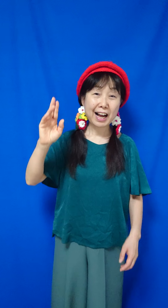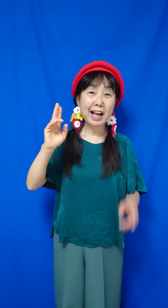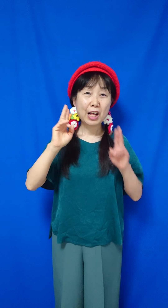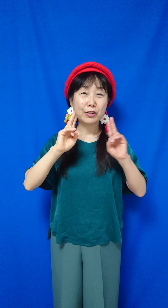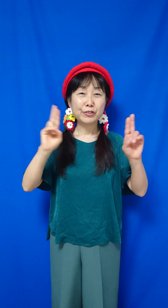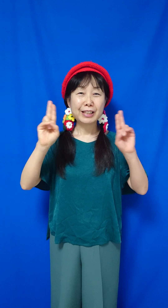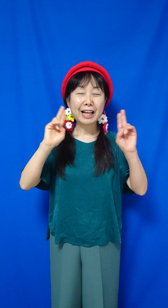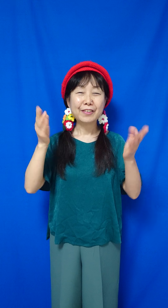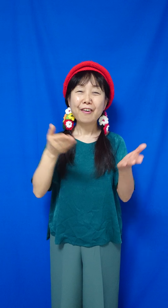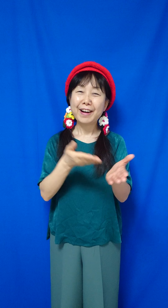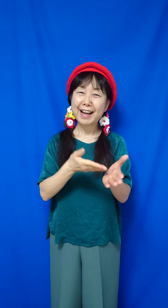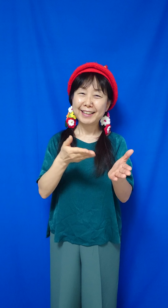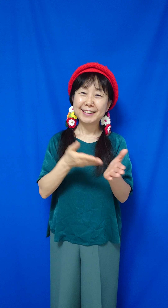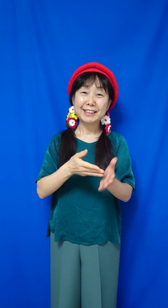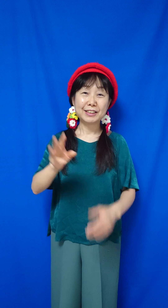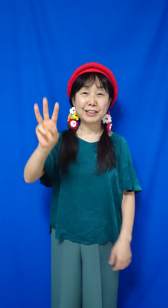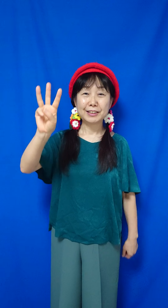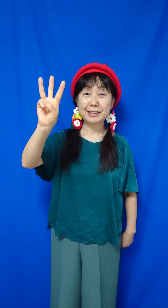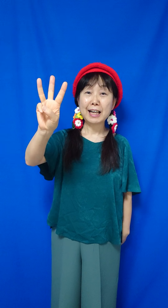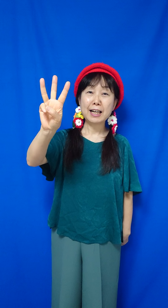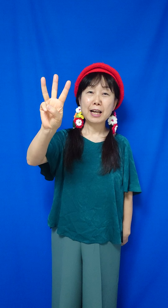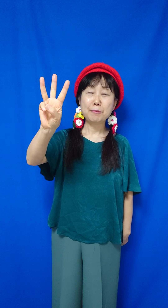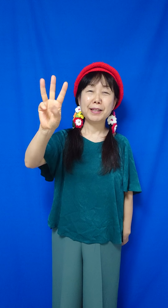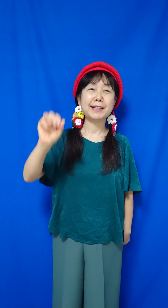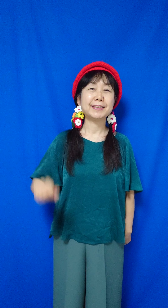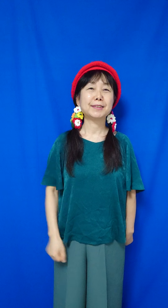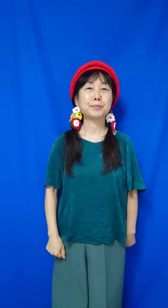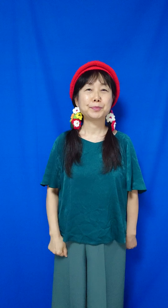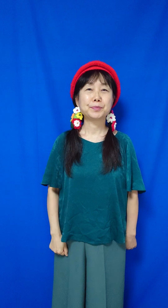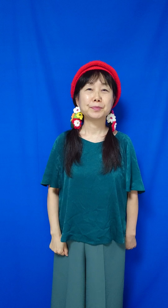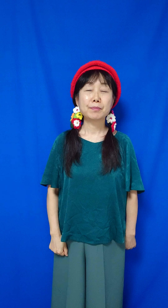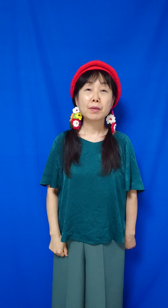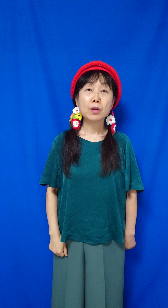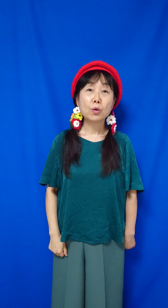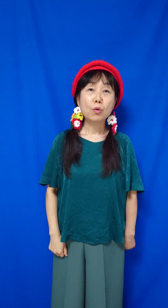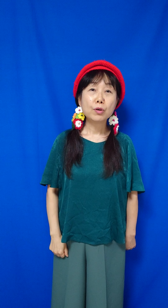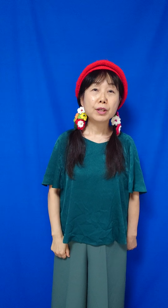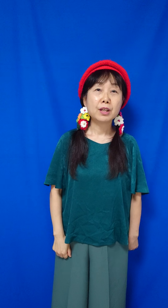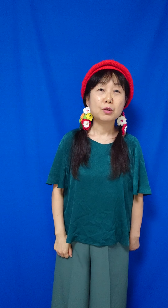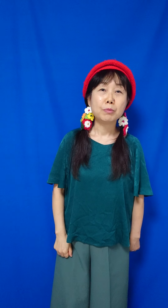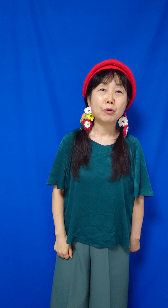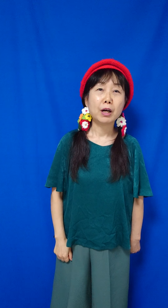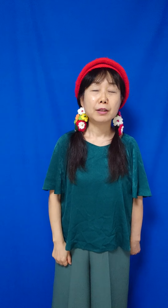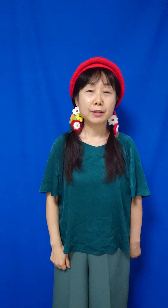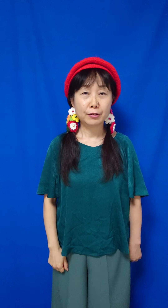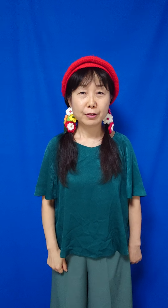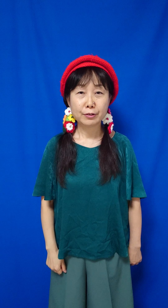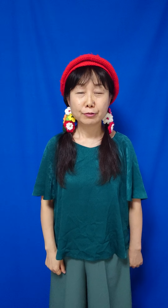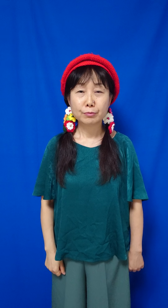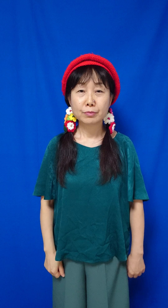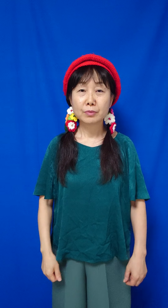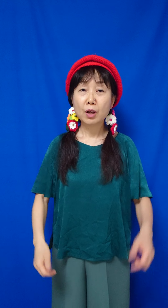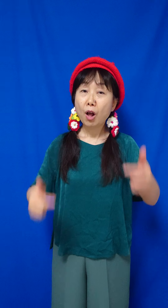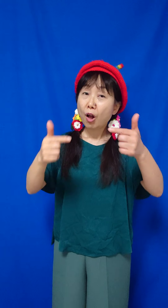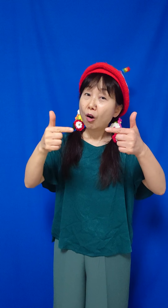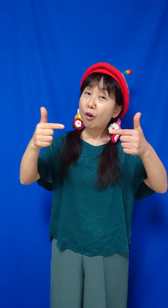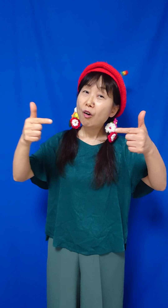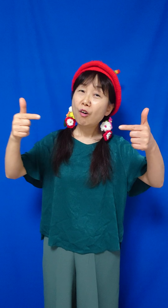では歌の解説3回目です。大きな夢を叶えてくれる。大